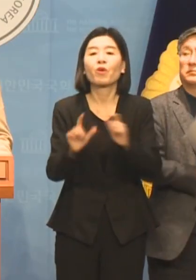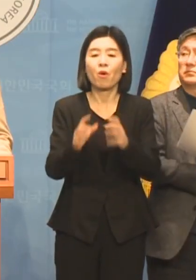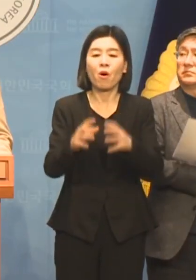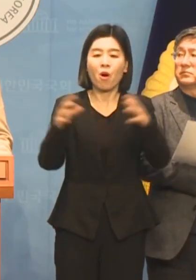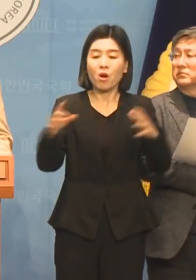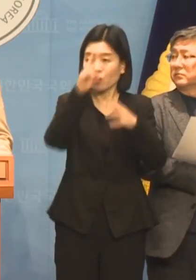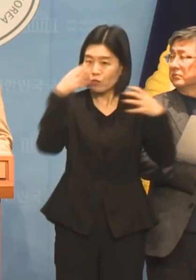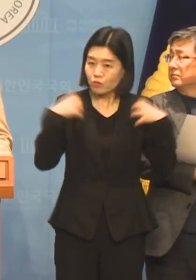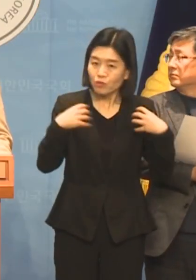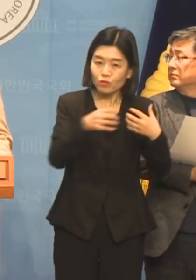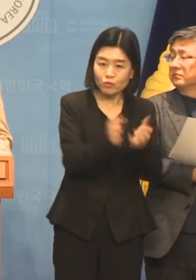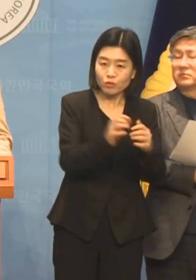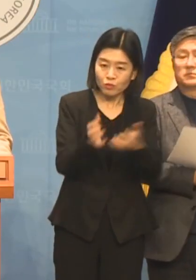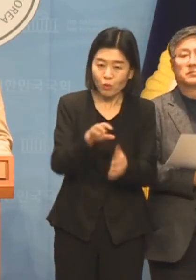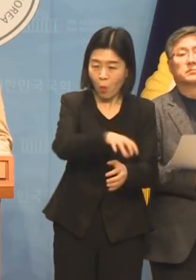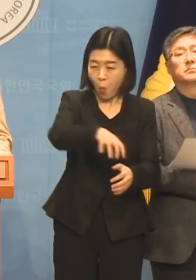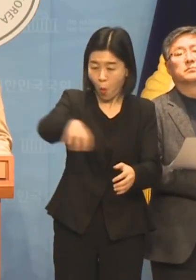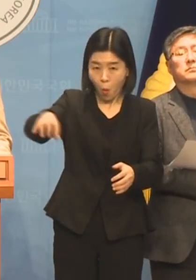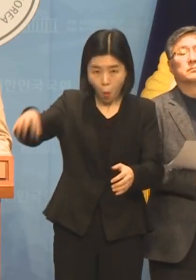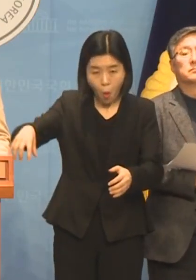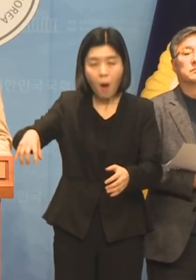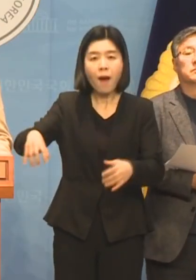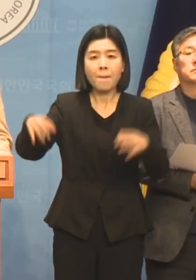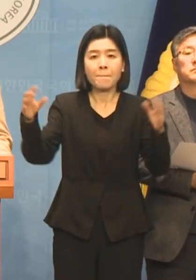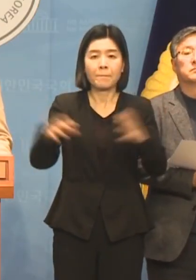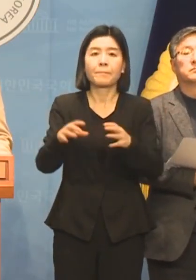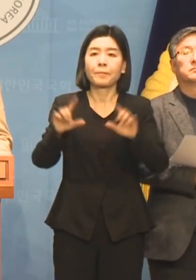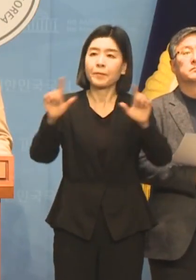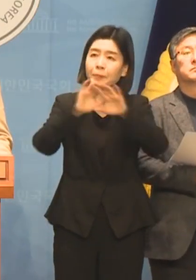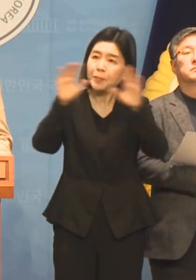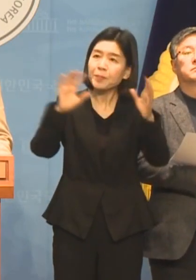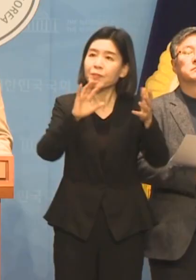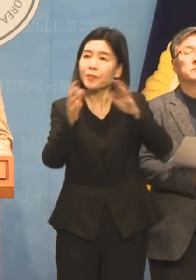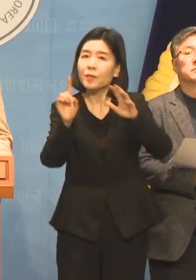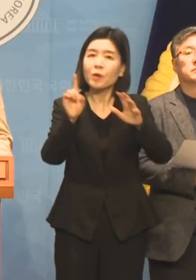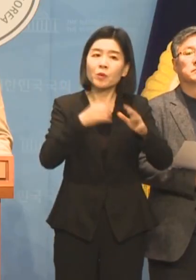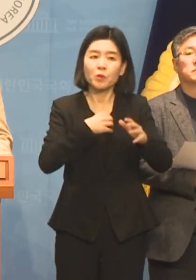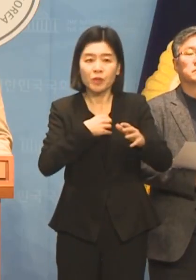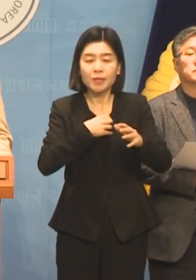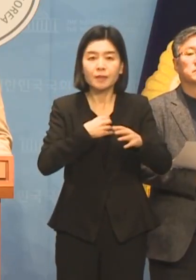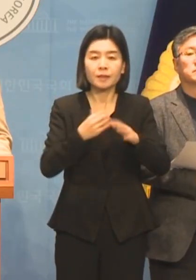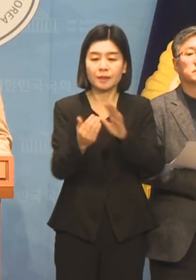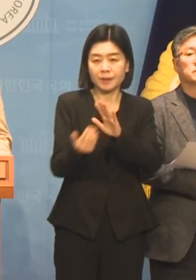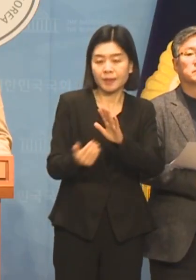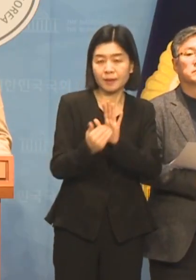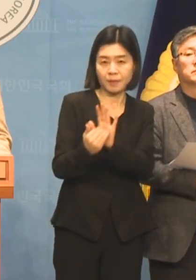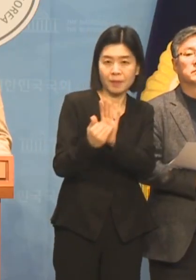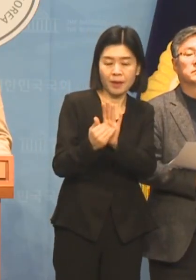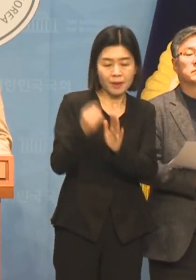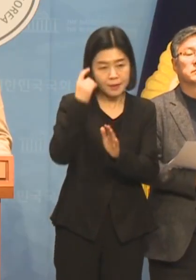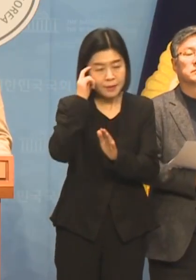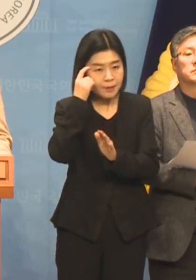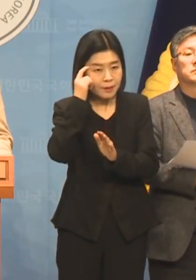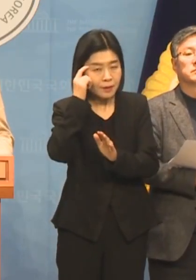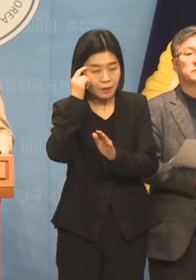전 부처가 이런 기후위기와 관련된 리스크에 대해서 예방적으로 파악을 하고, 그리고 이